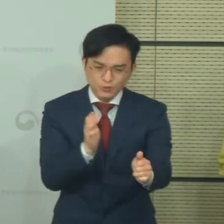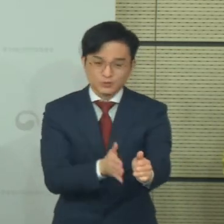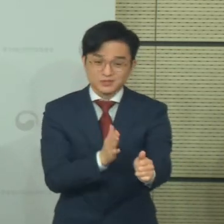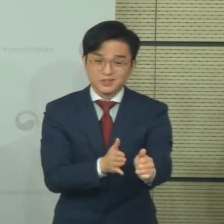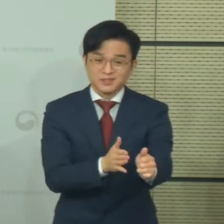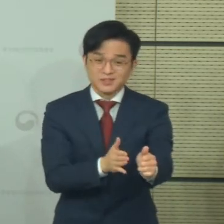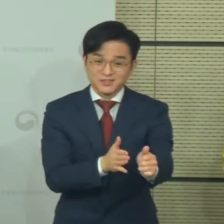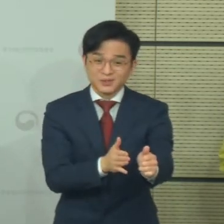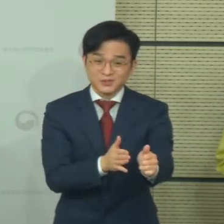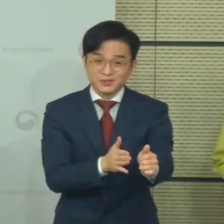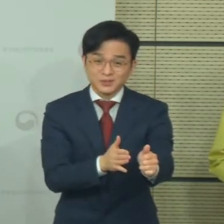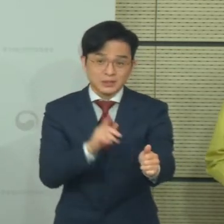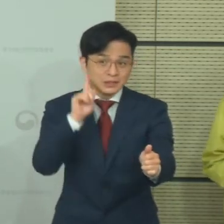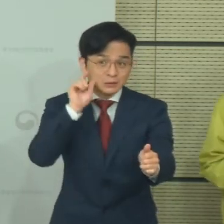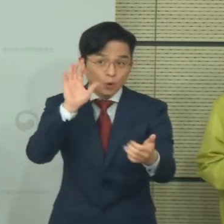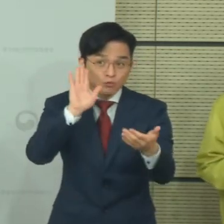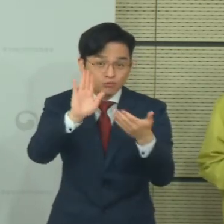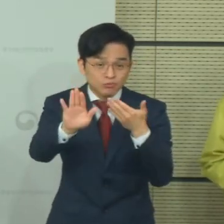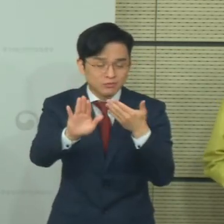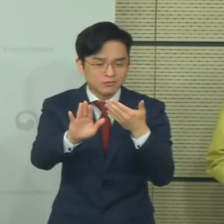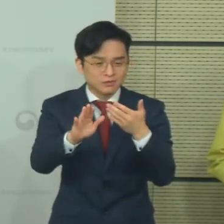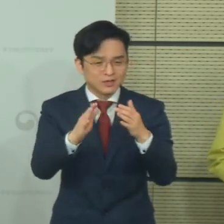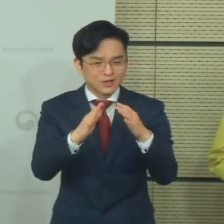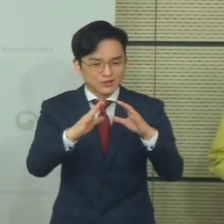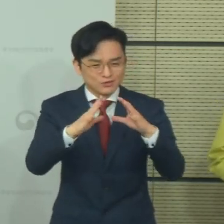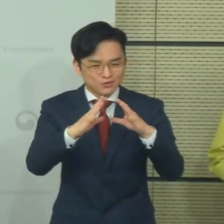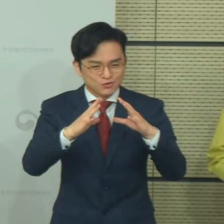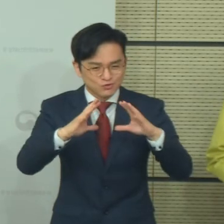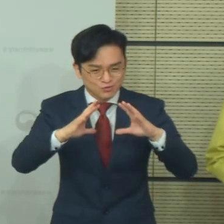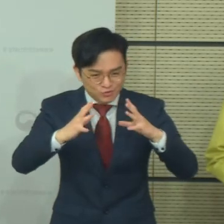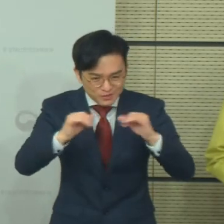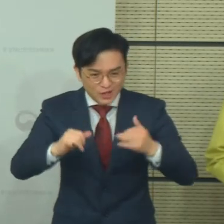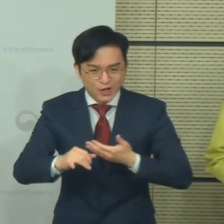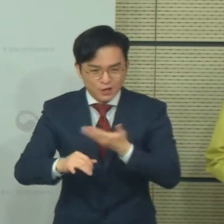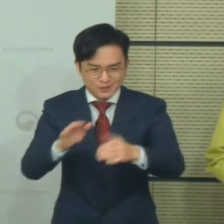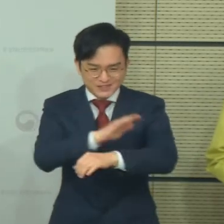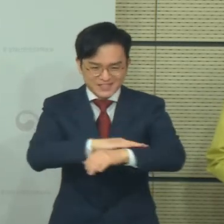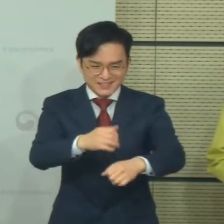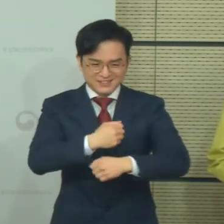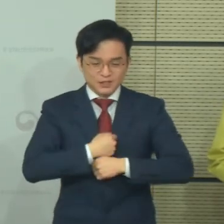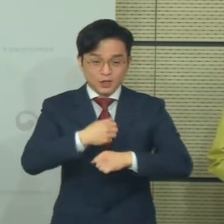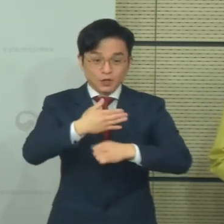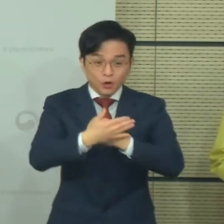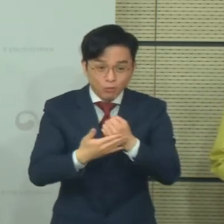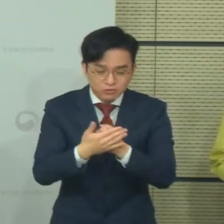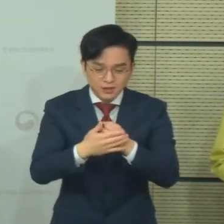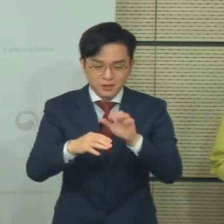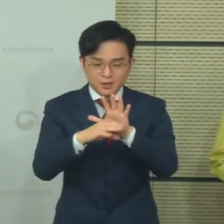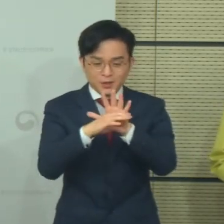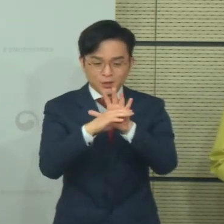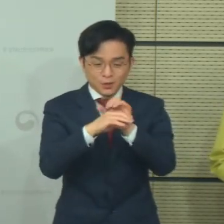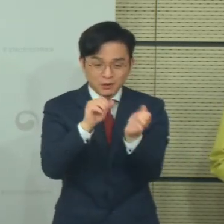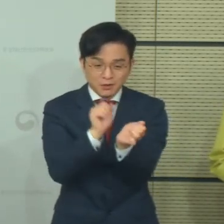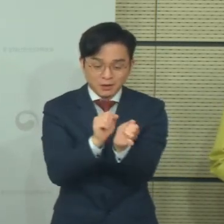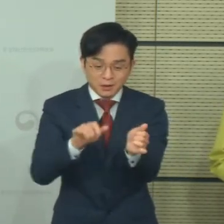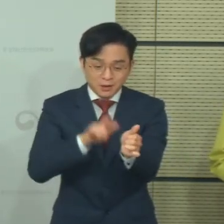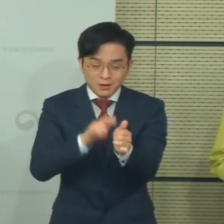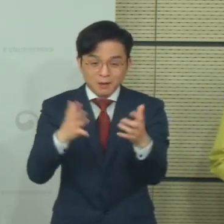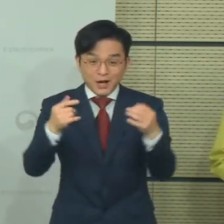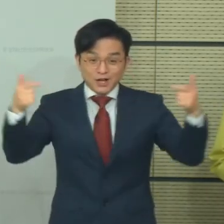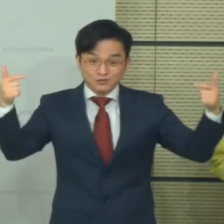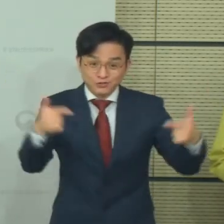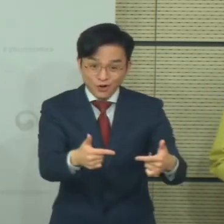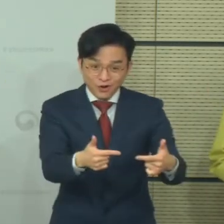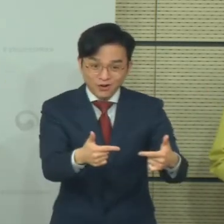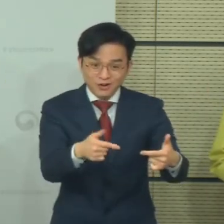그런 식으로 수치 확인 되게 좀 곤란합니다. 저희가 계속 몇 번을 두고 밝혔던 것처럼 하루의 확진 환자 수가 아주